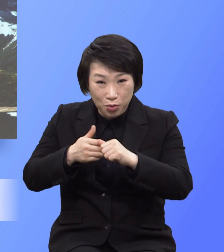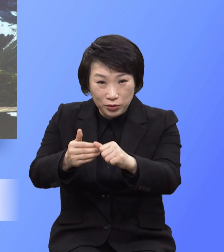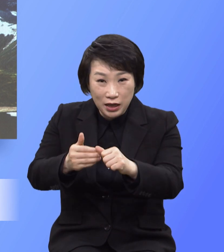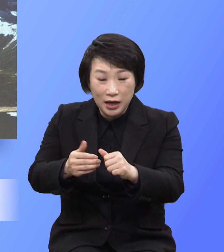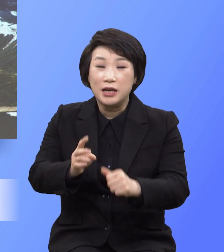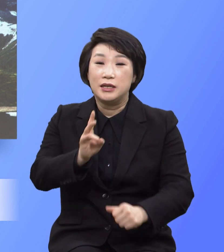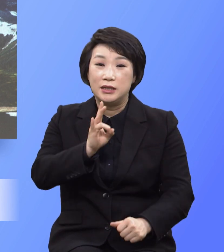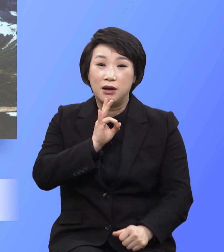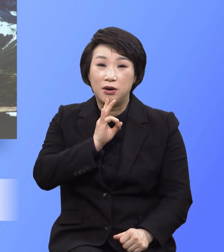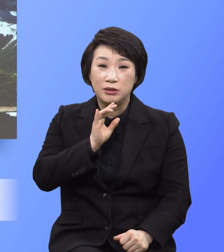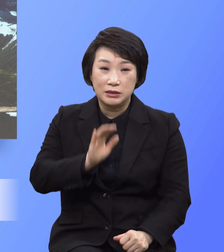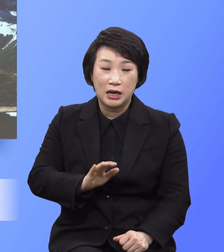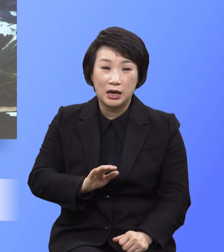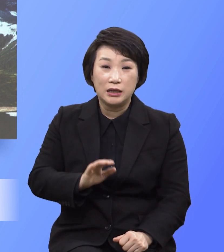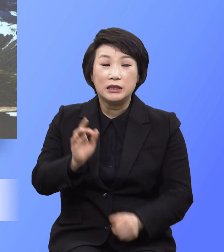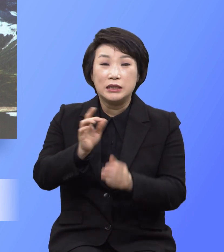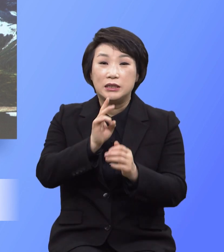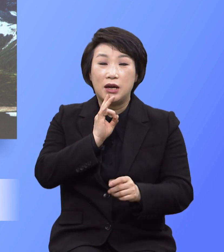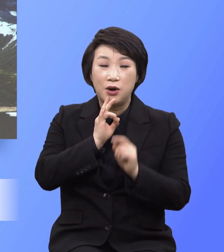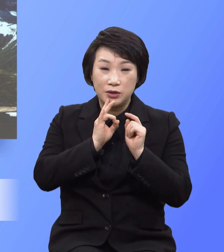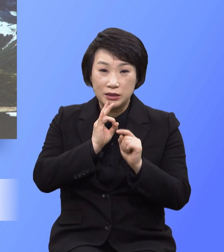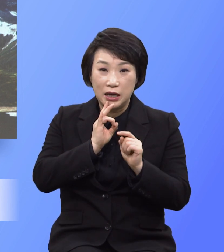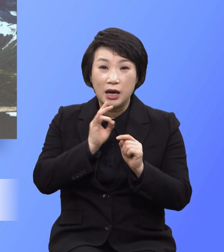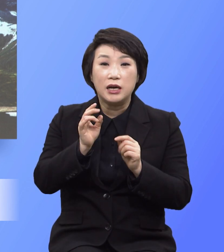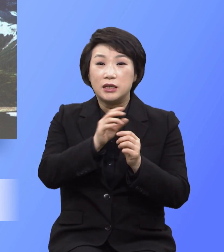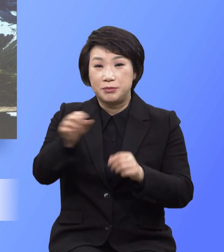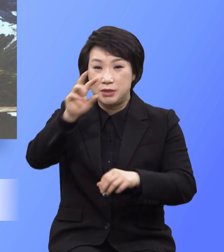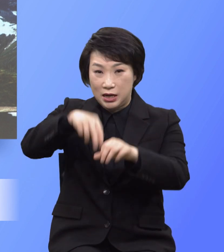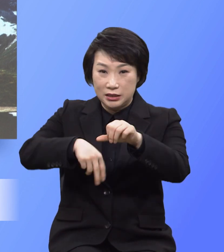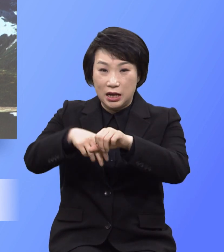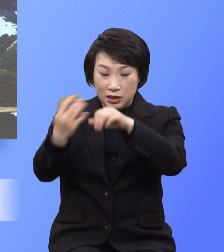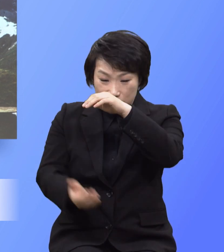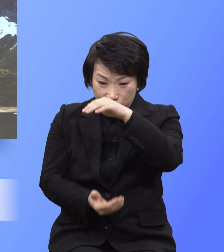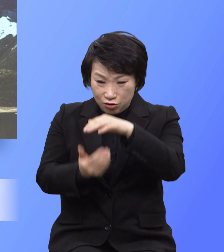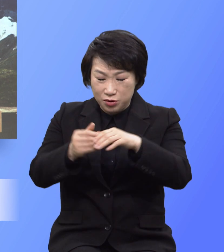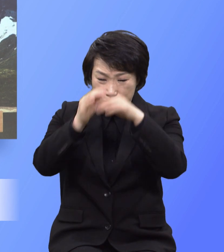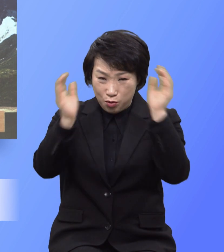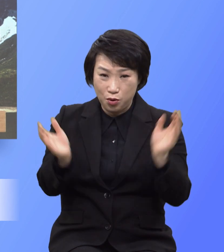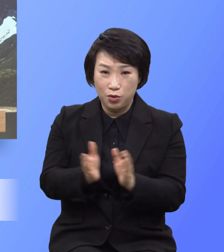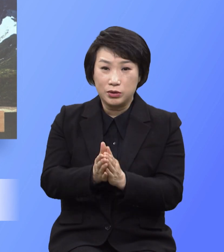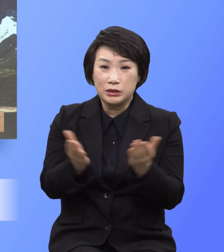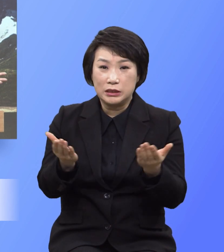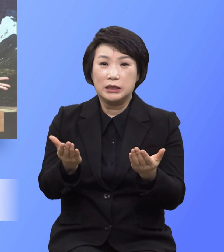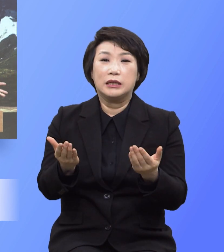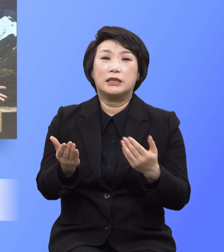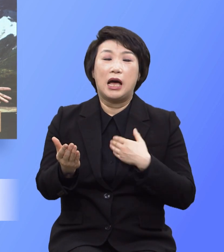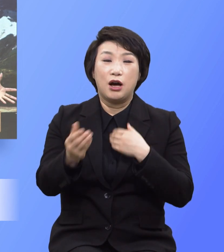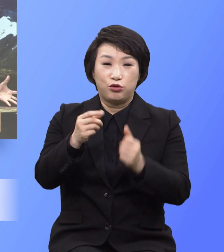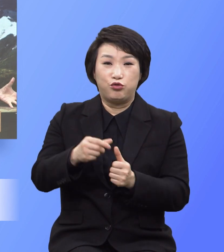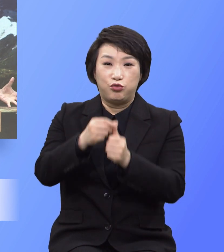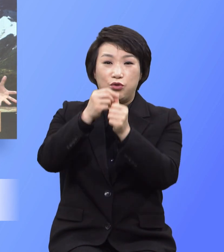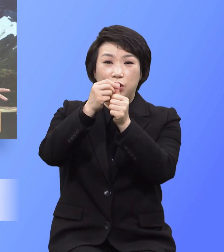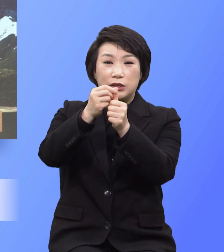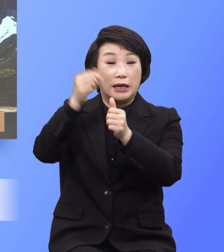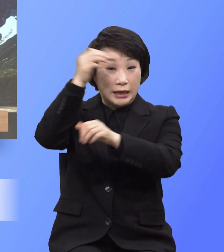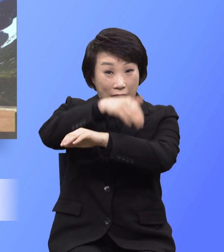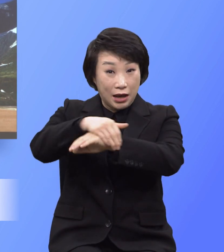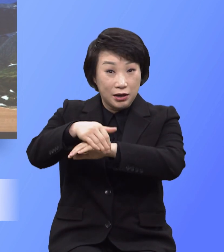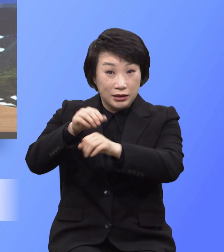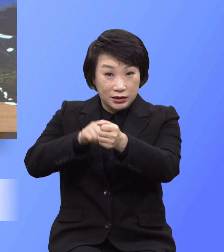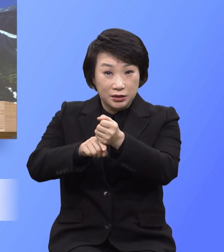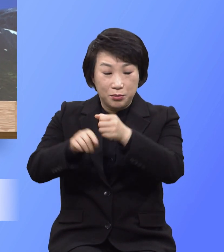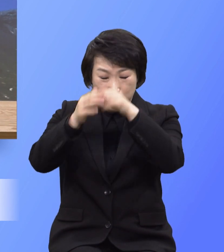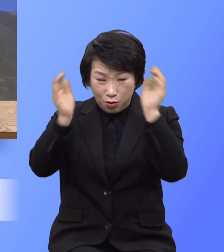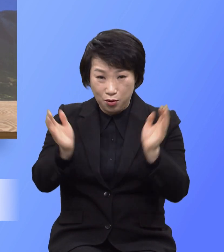주시겠다는 예언과 그 예언이 십자가로 이루어진 모든 것을 구원의 계획과